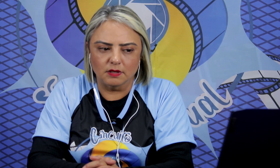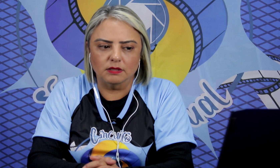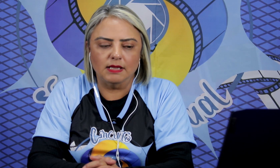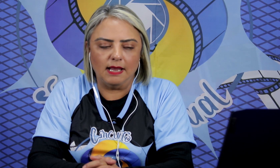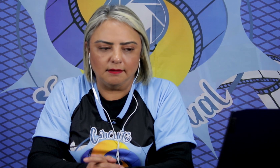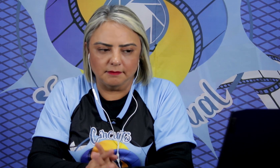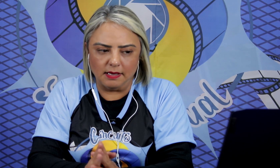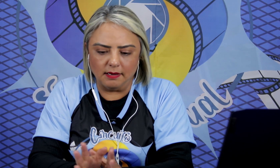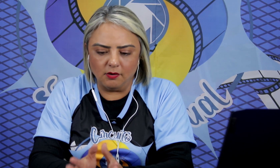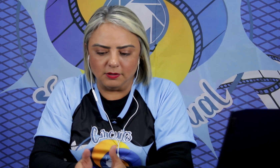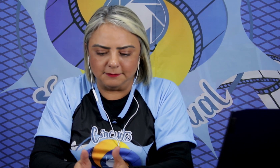Tem. Olha,